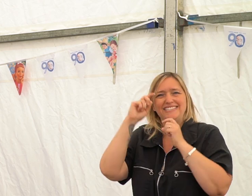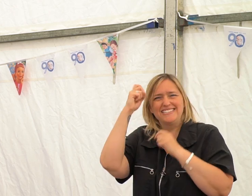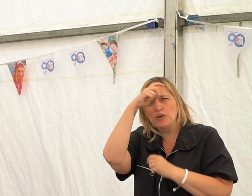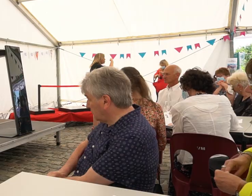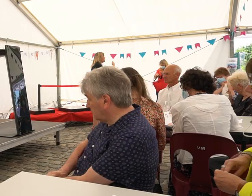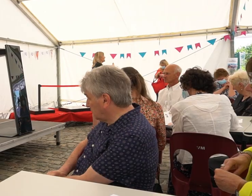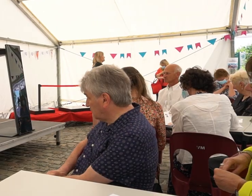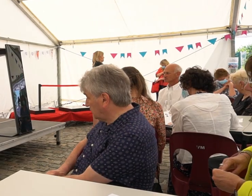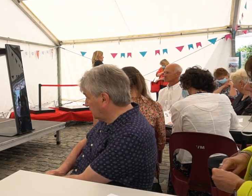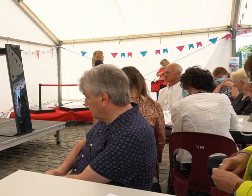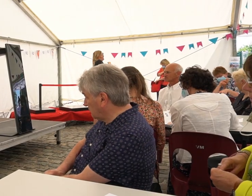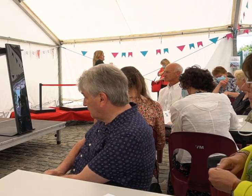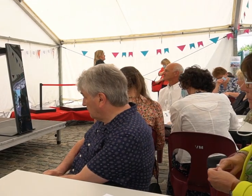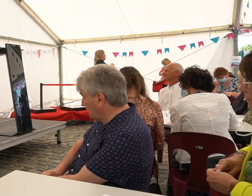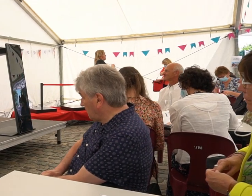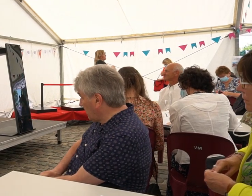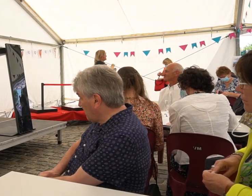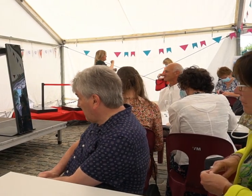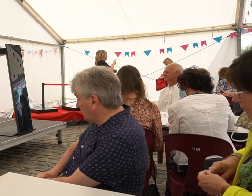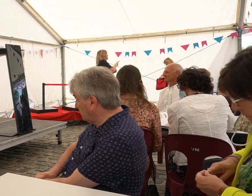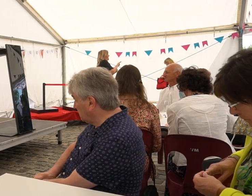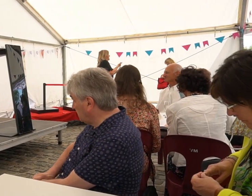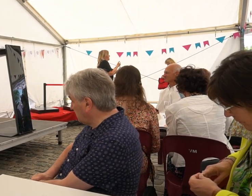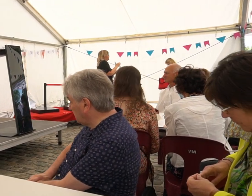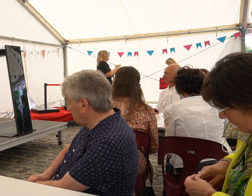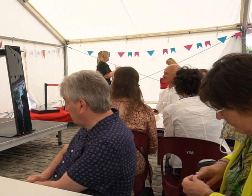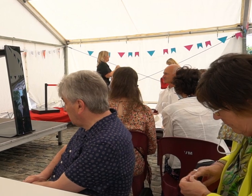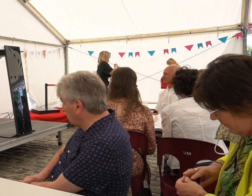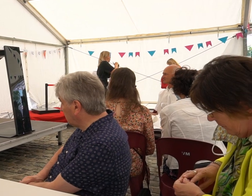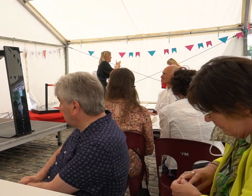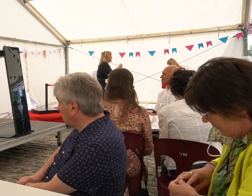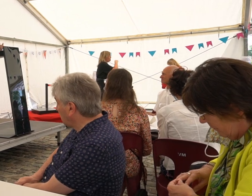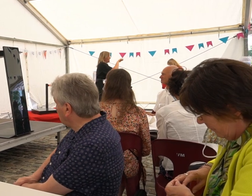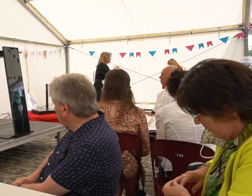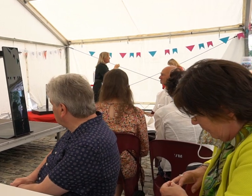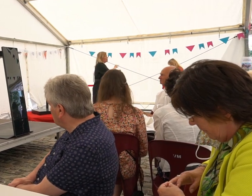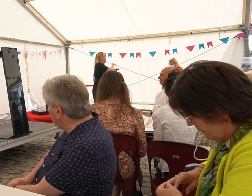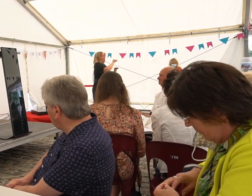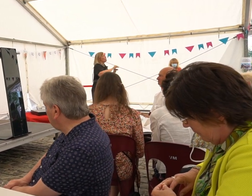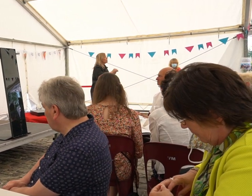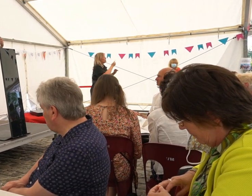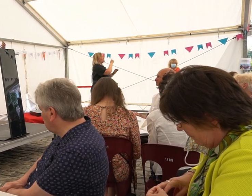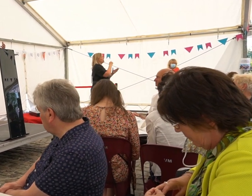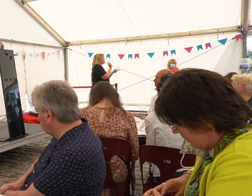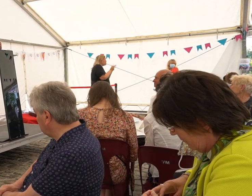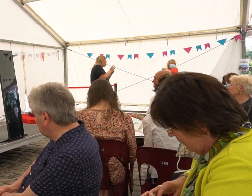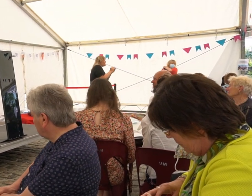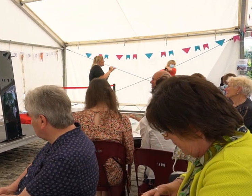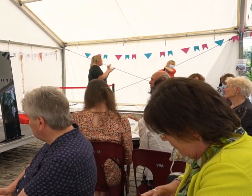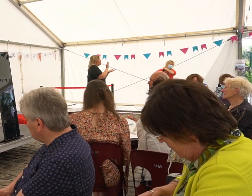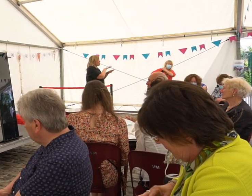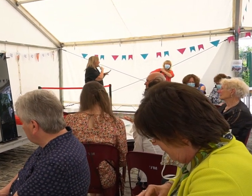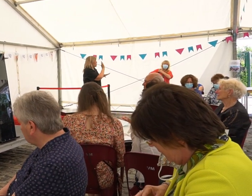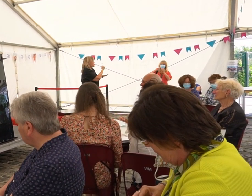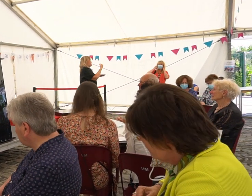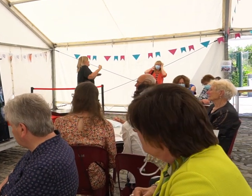et demie un peu spéciale que l'on a connue, et donc organiser une manifestation, puis devoir l'annuler, puis devoir la reporter, puis devoir peut-être la faire, peut-être